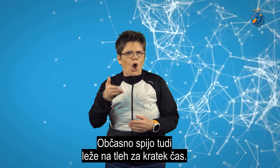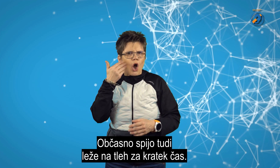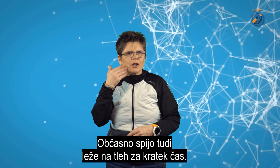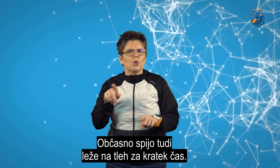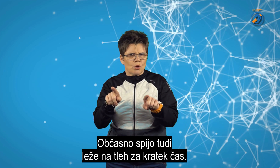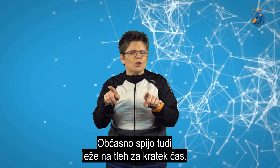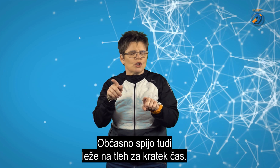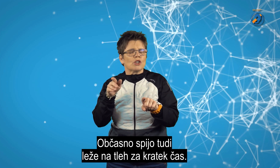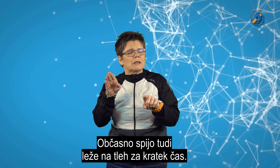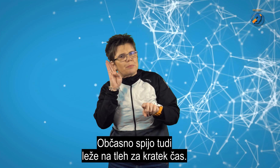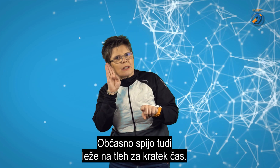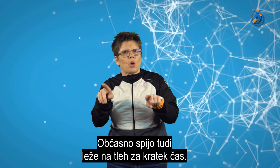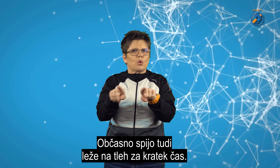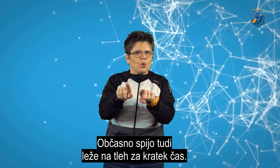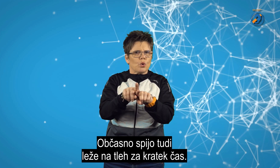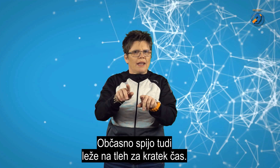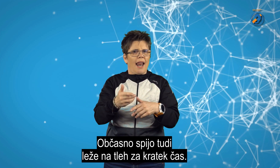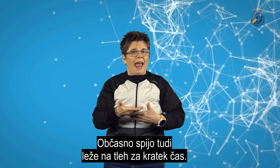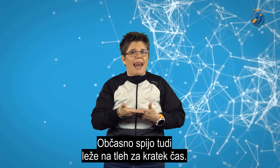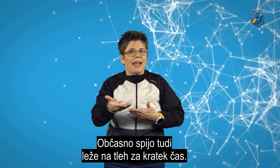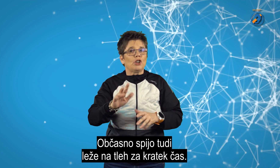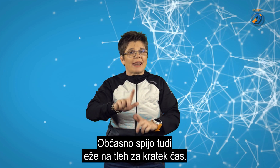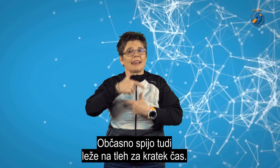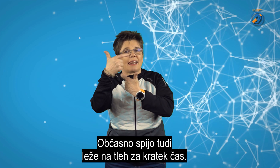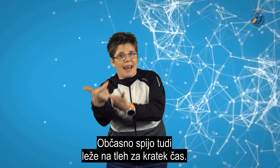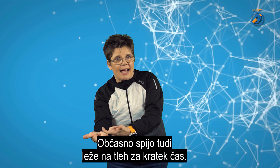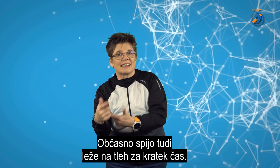Občasno spijo tudi leže na tleh za kratek čas.